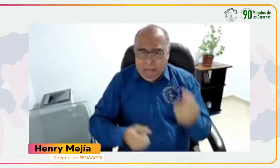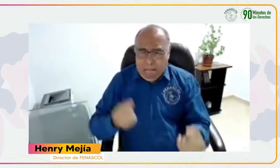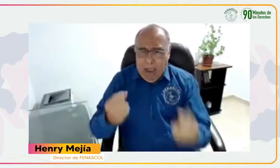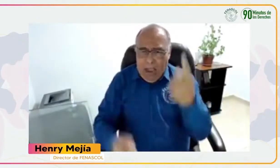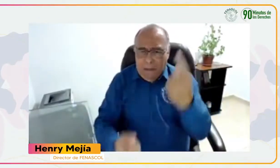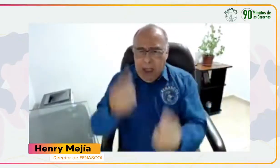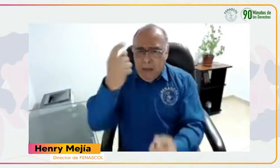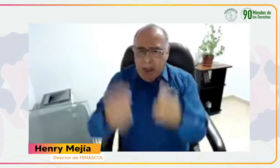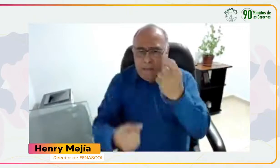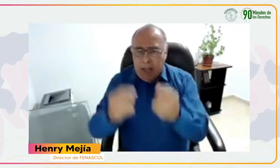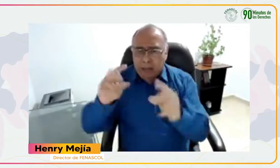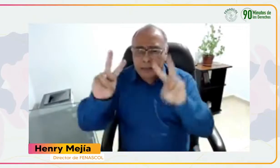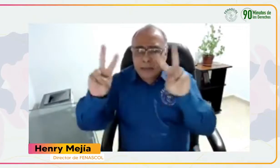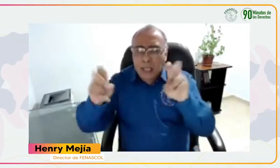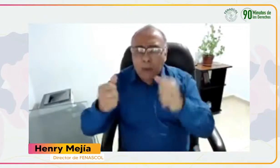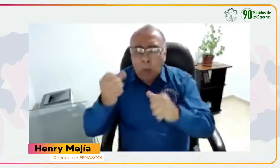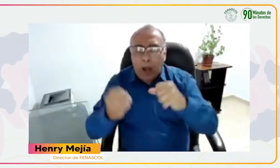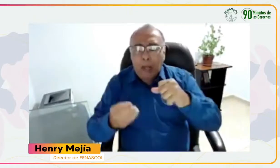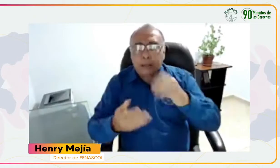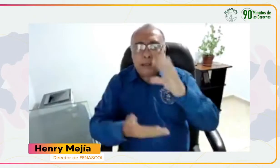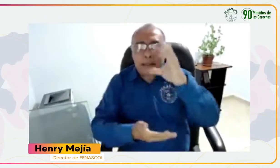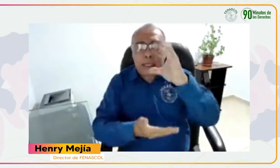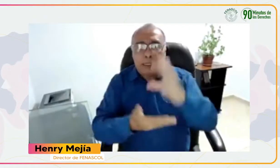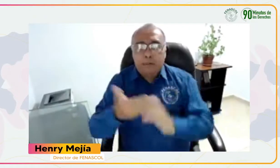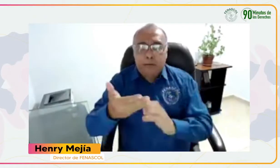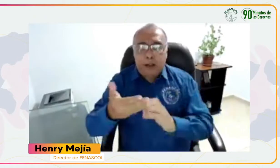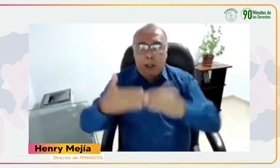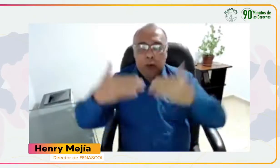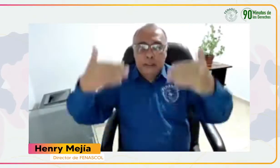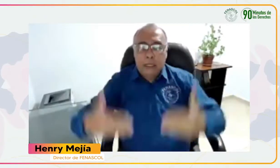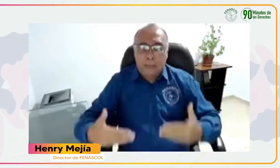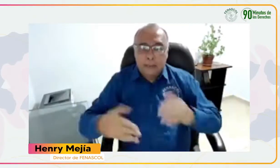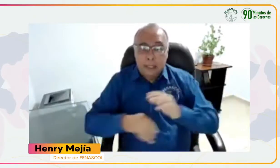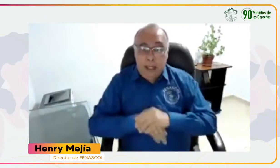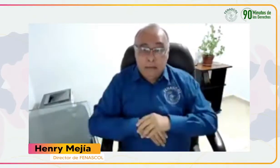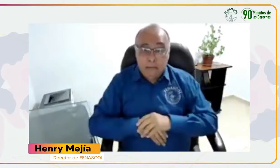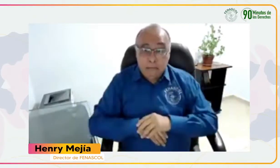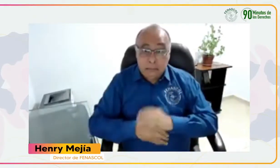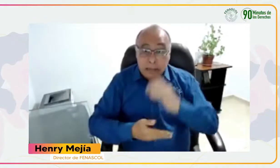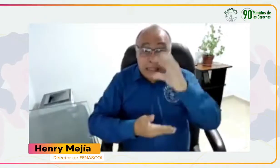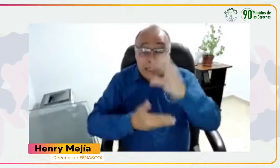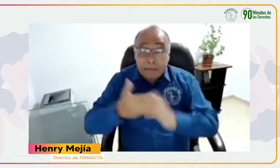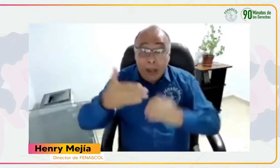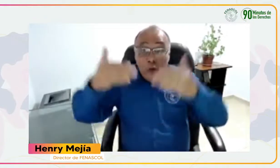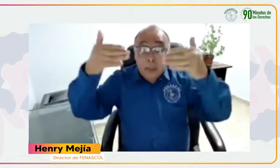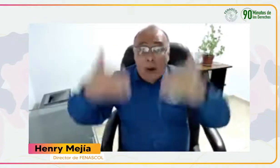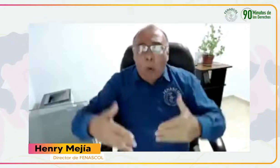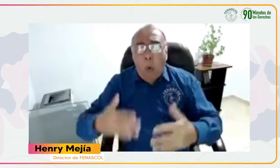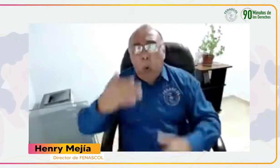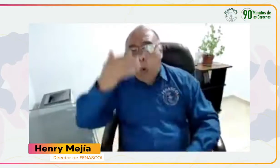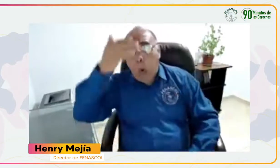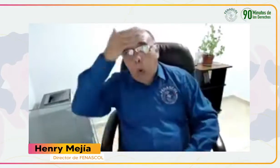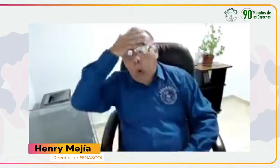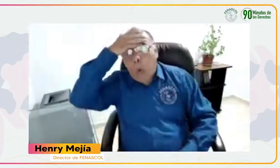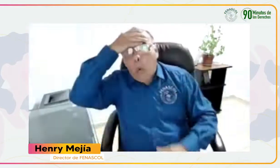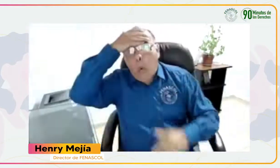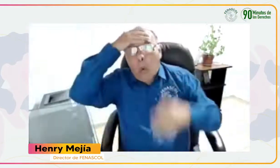si ponemos un tema que ha venido surgiendo sobre el certificado de discapacidad. Ese certificado de